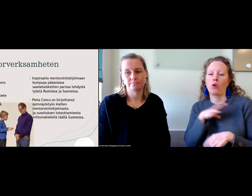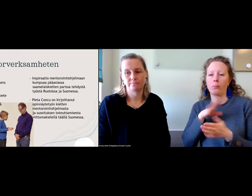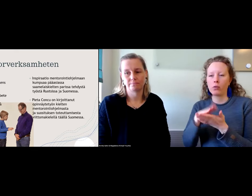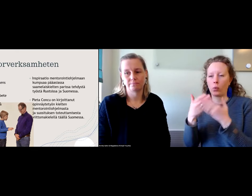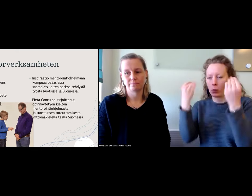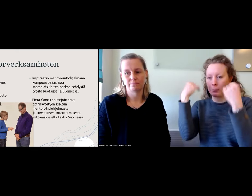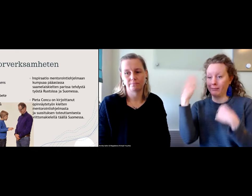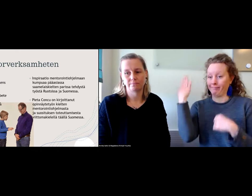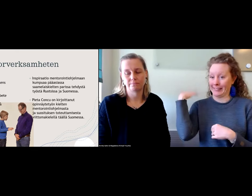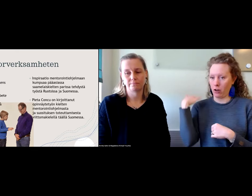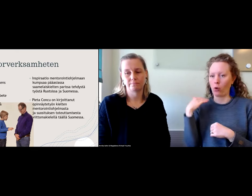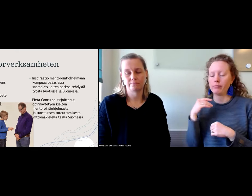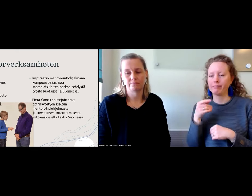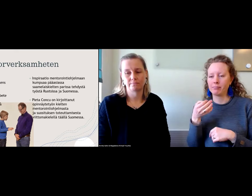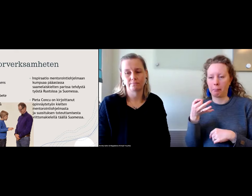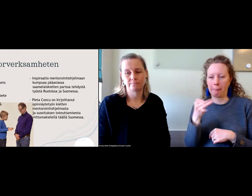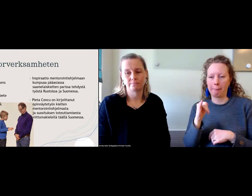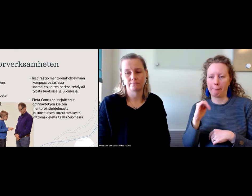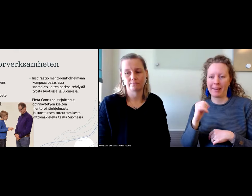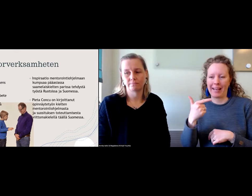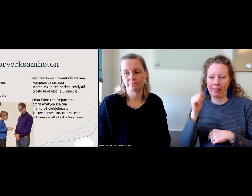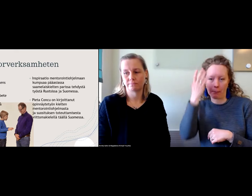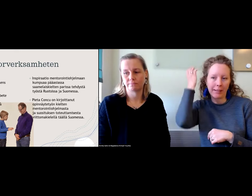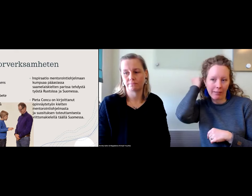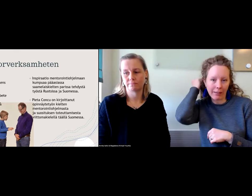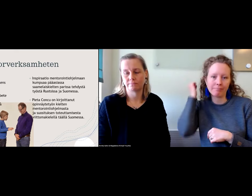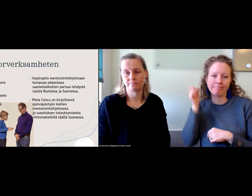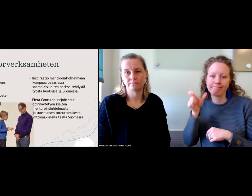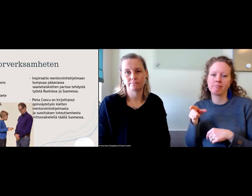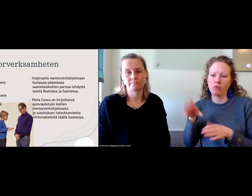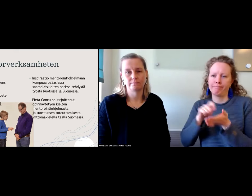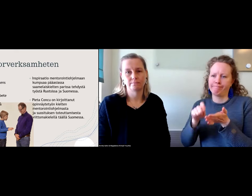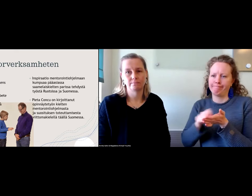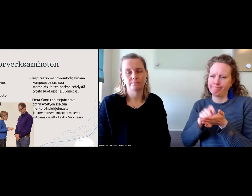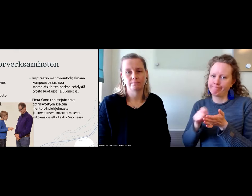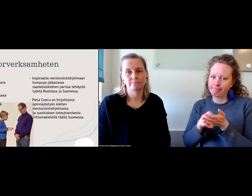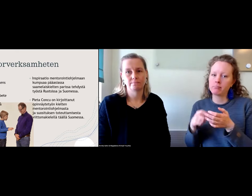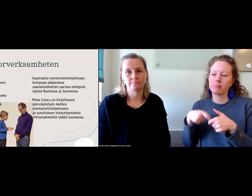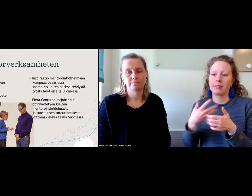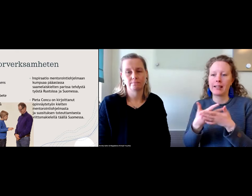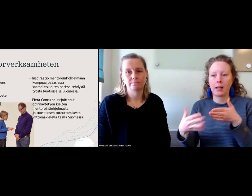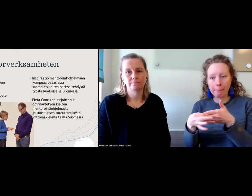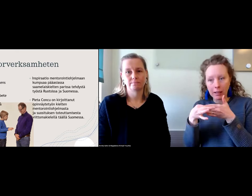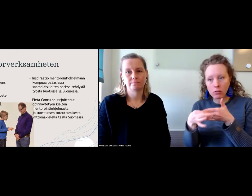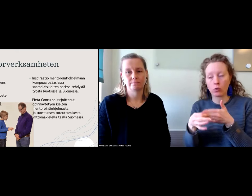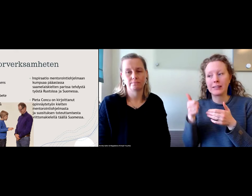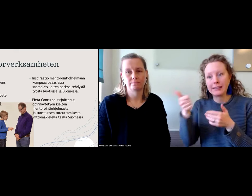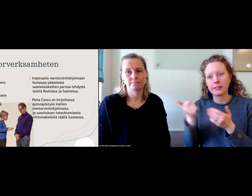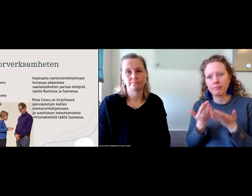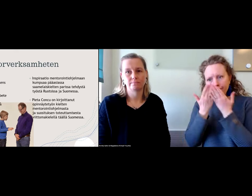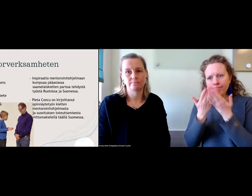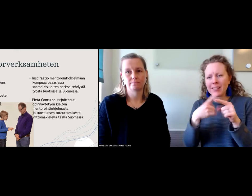vuonna, meillä tämä mentoriohjelma, ja tulkkiopiskelija Pieta Konsu niin on